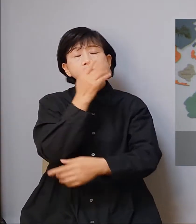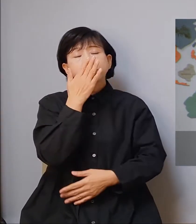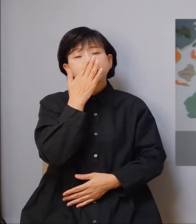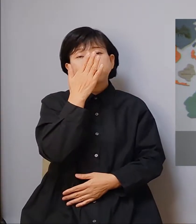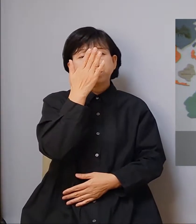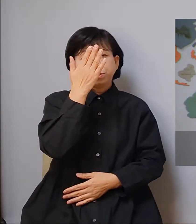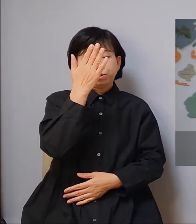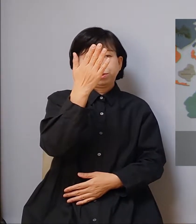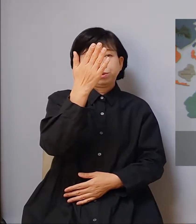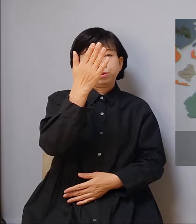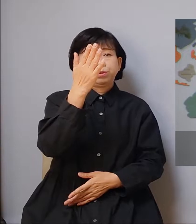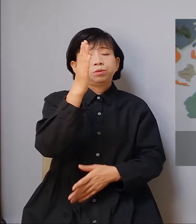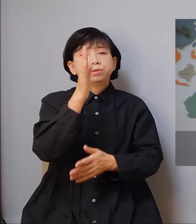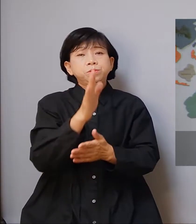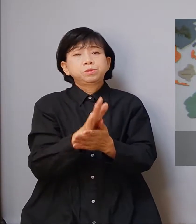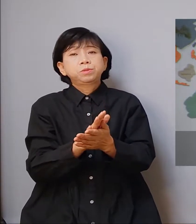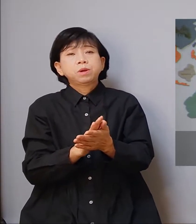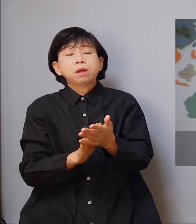그와도 바꿀 수